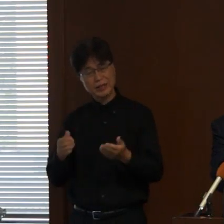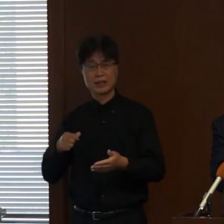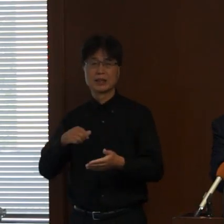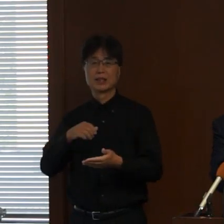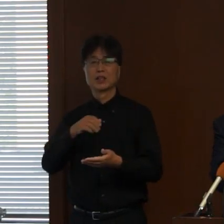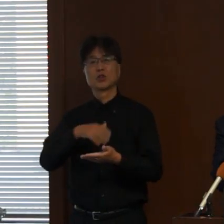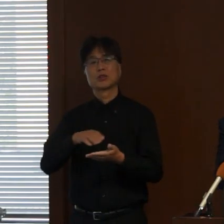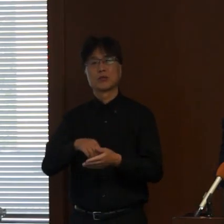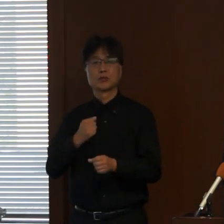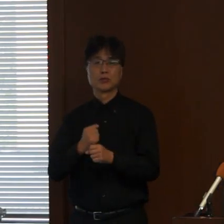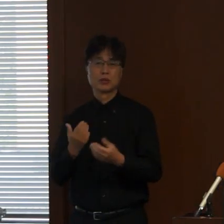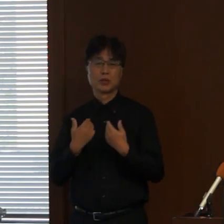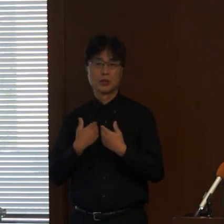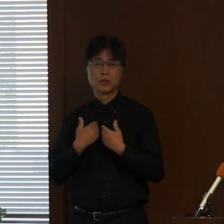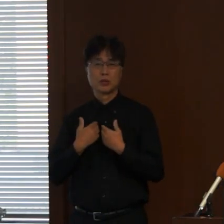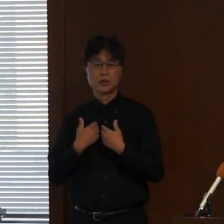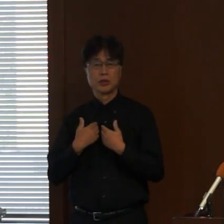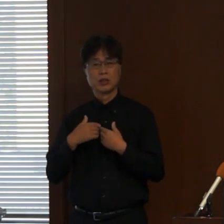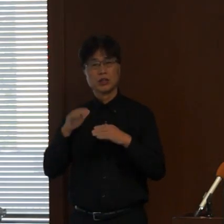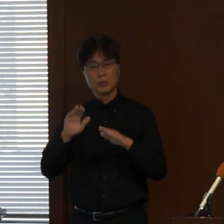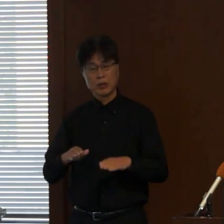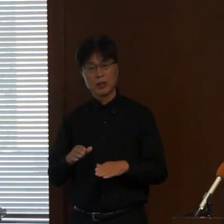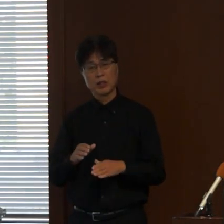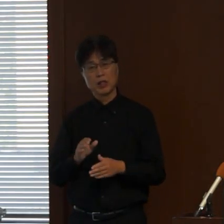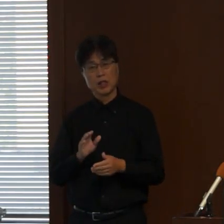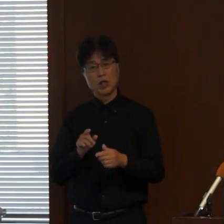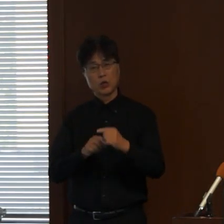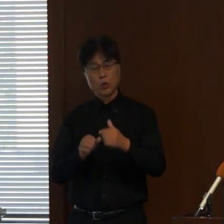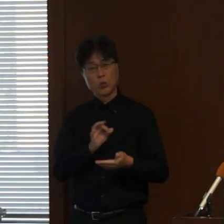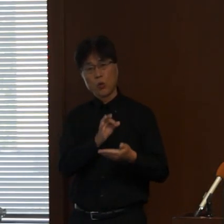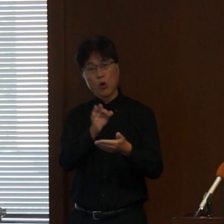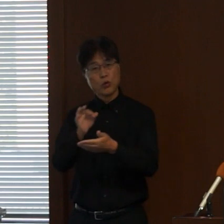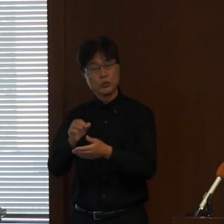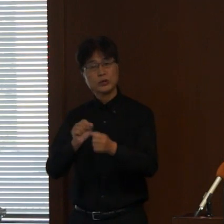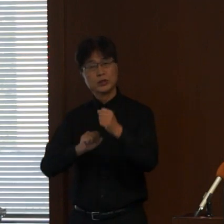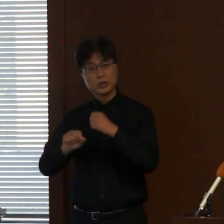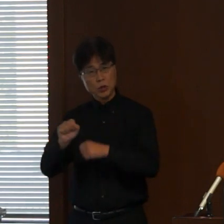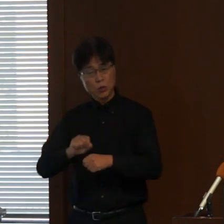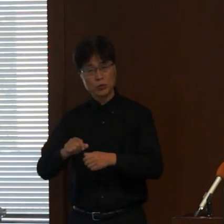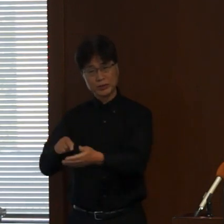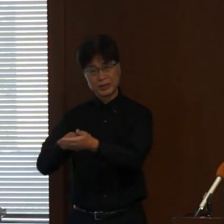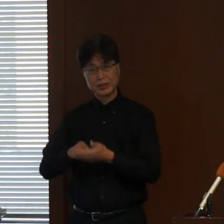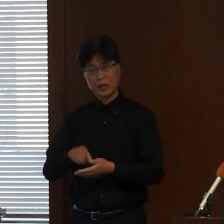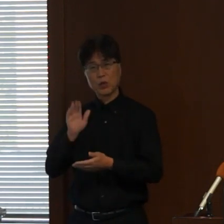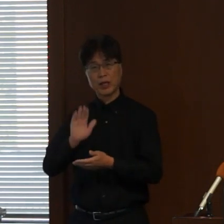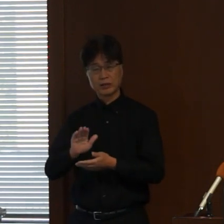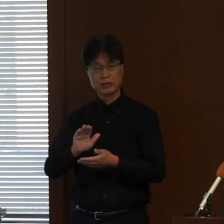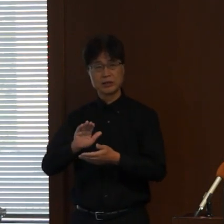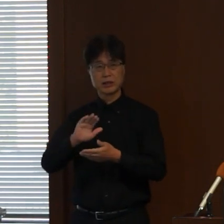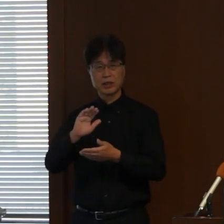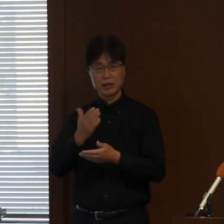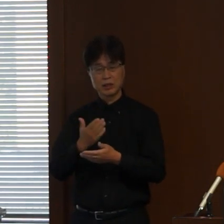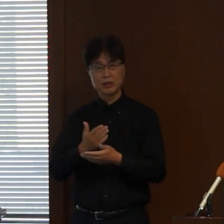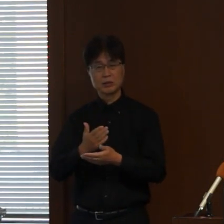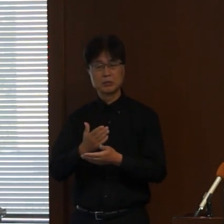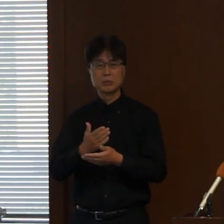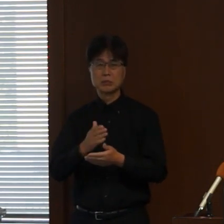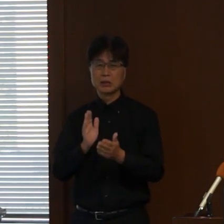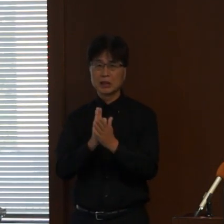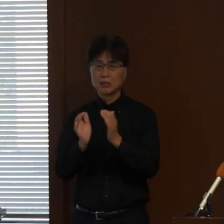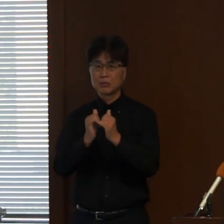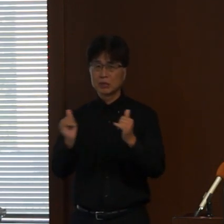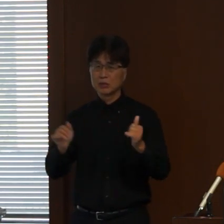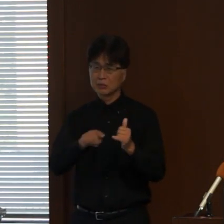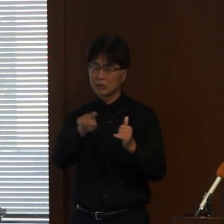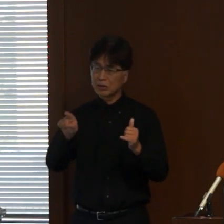ります。ですので今さまざまな交付事業とかさまざまな申請もしていただいておりますけれども、きっと県民の皆さん